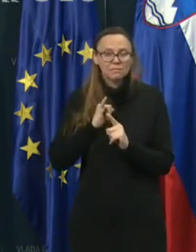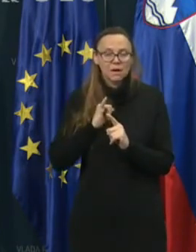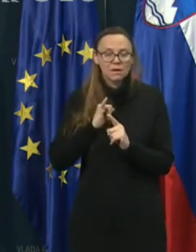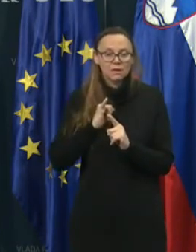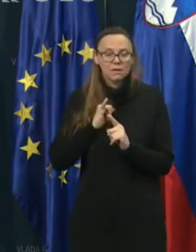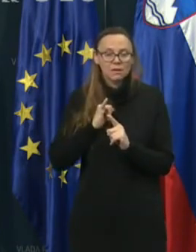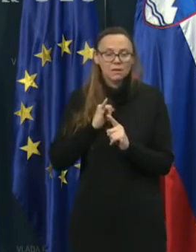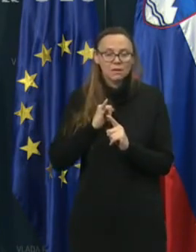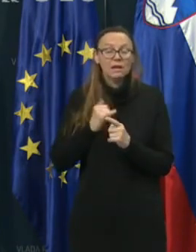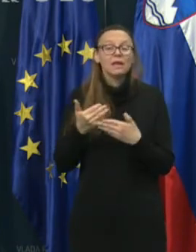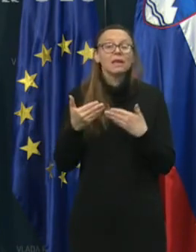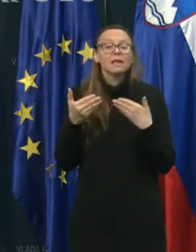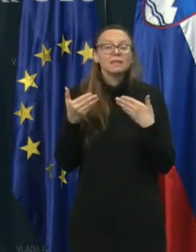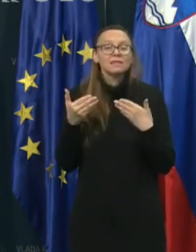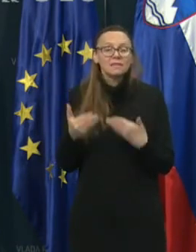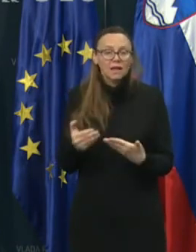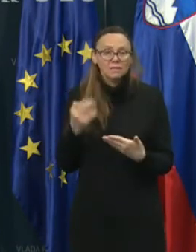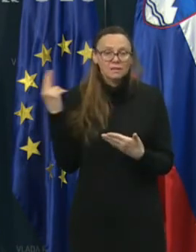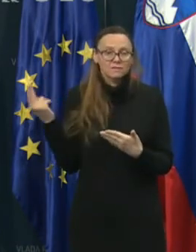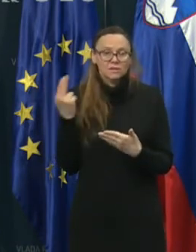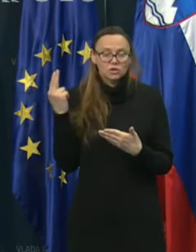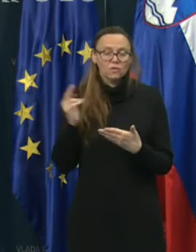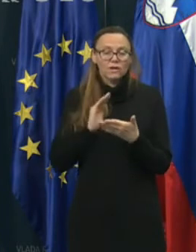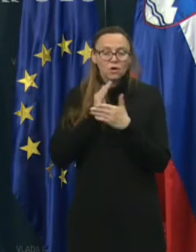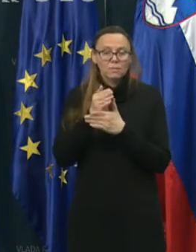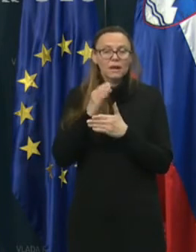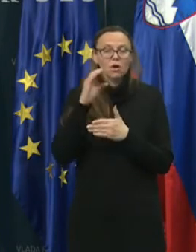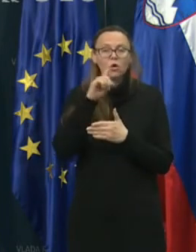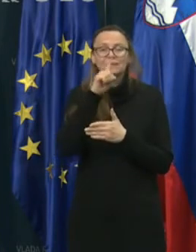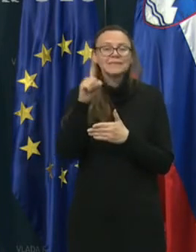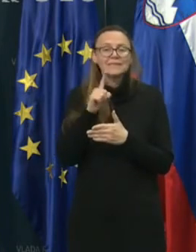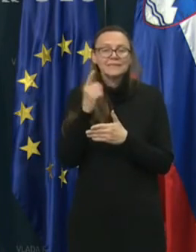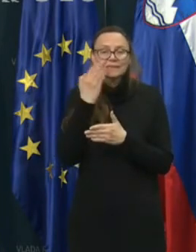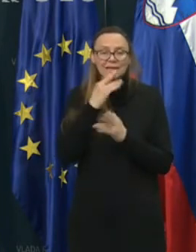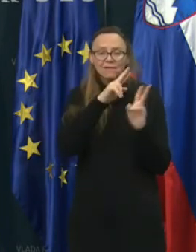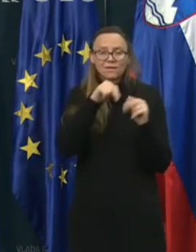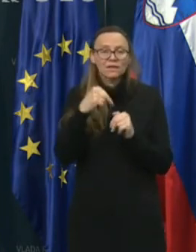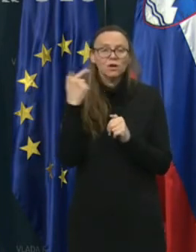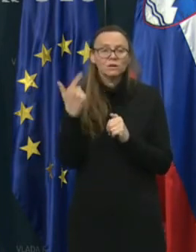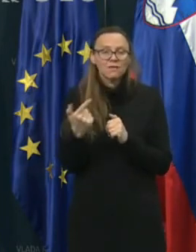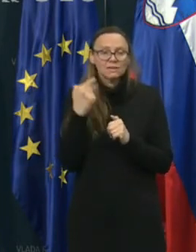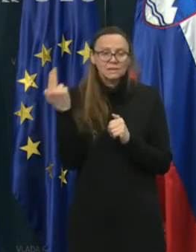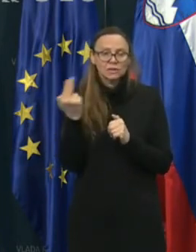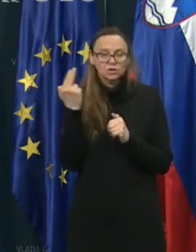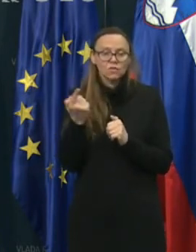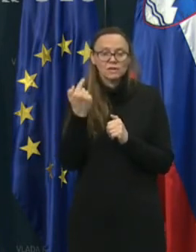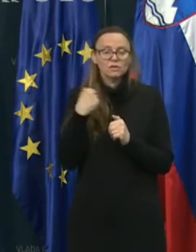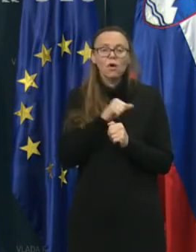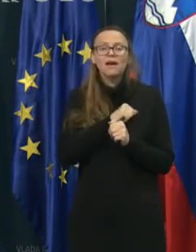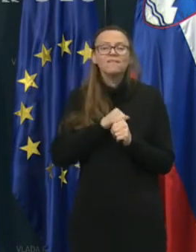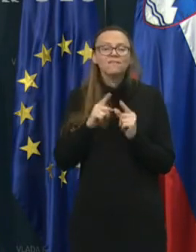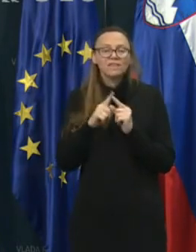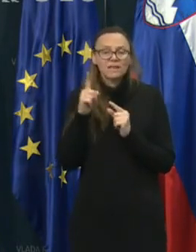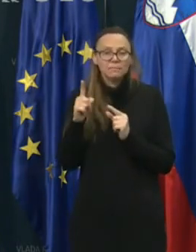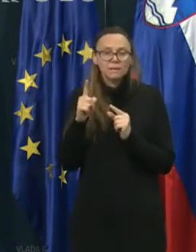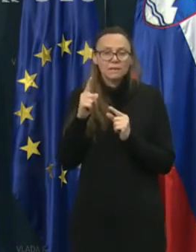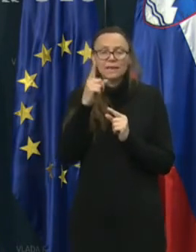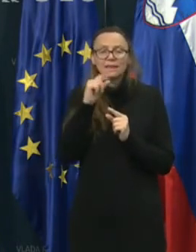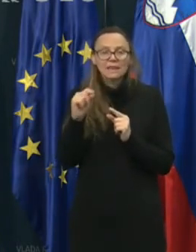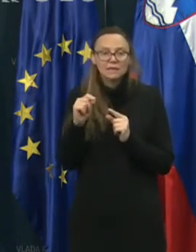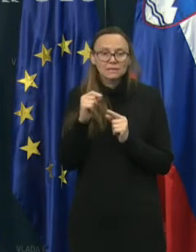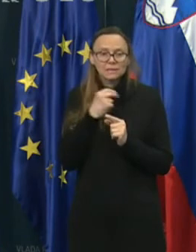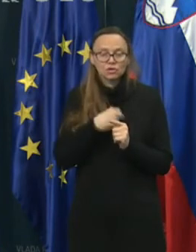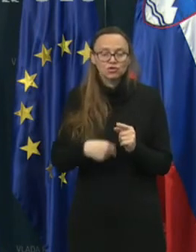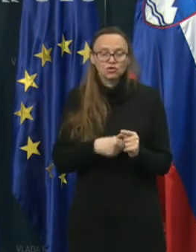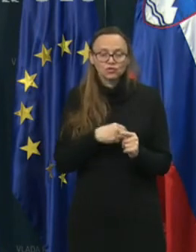se je v Slovenijo prek Ciriha vrnilo 20 Slovencev iz Filipinov, Tajske in Švice, ki pa niso